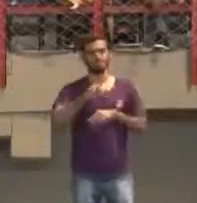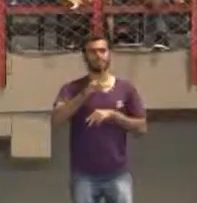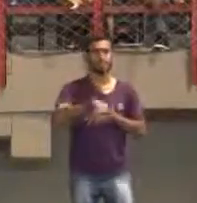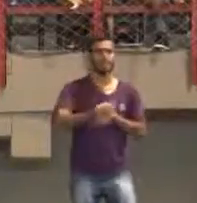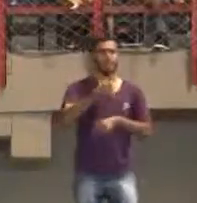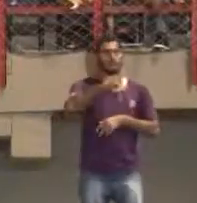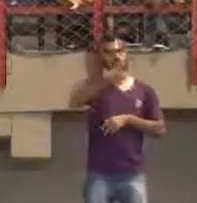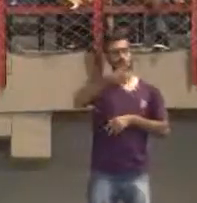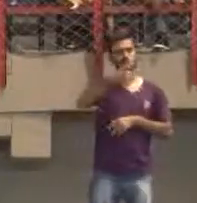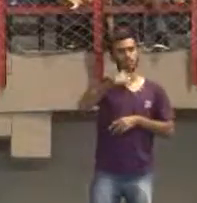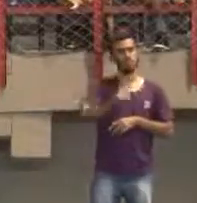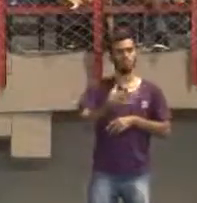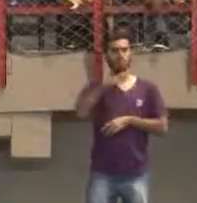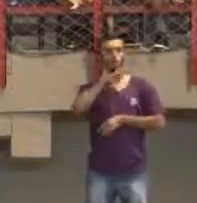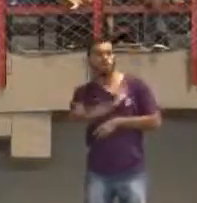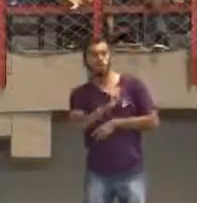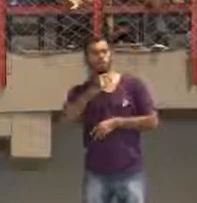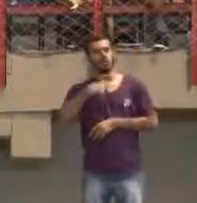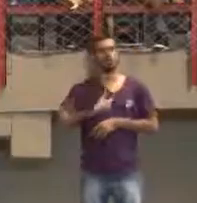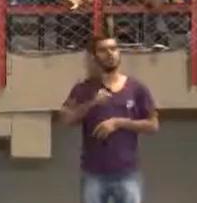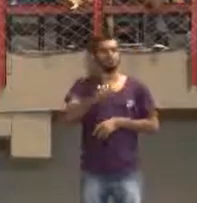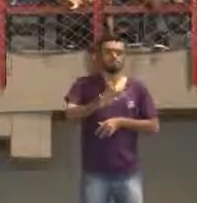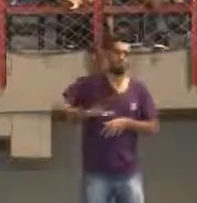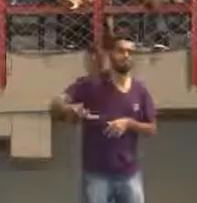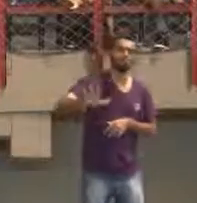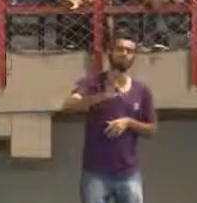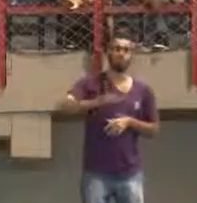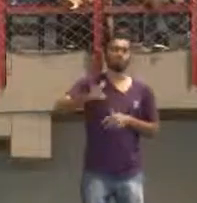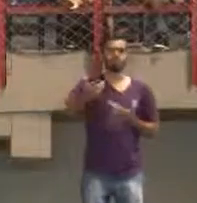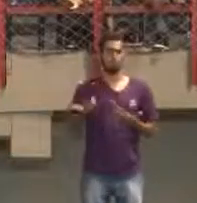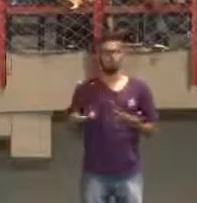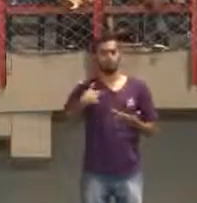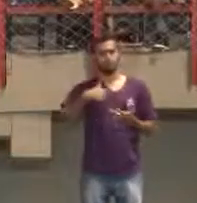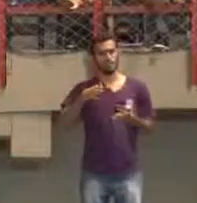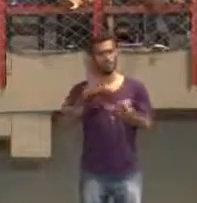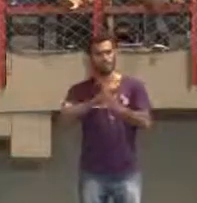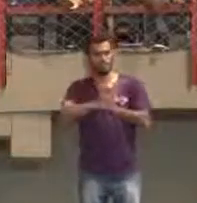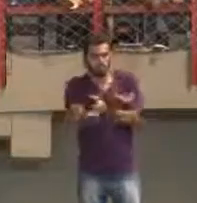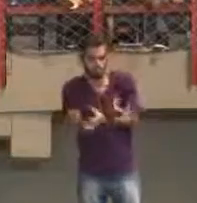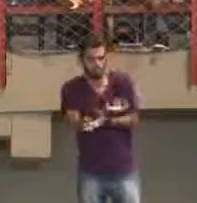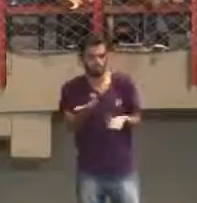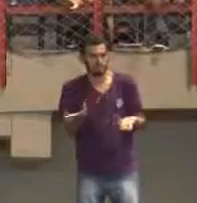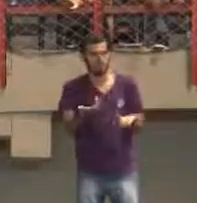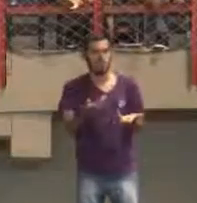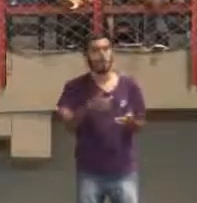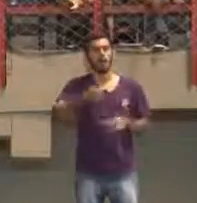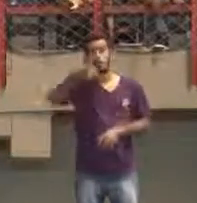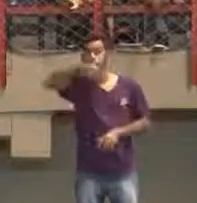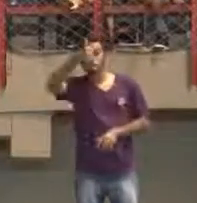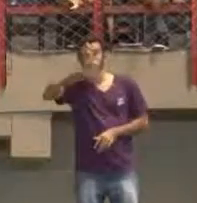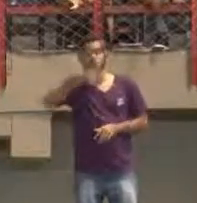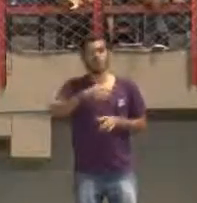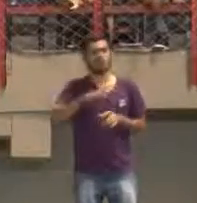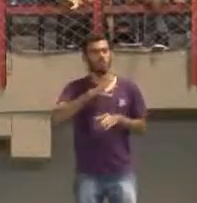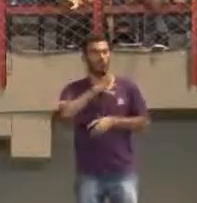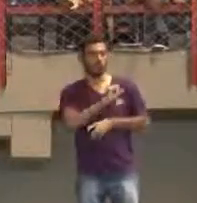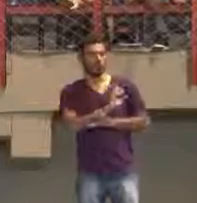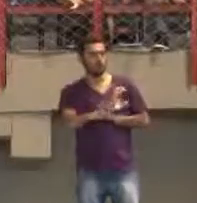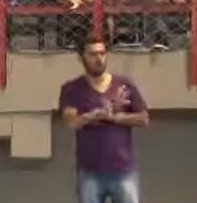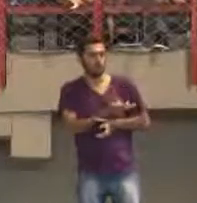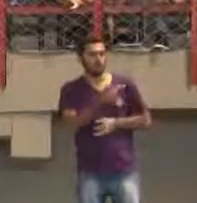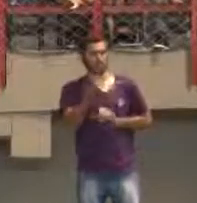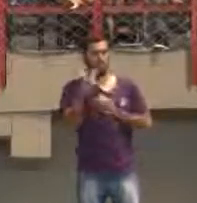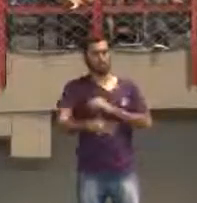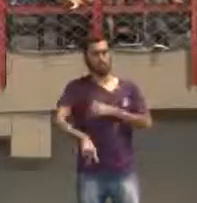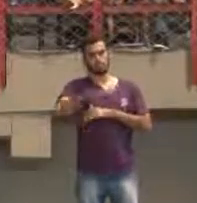romance regionalista tá bom das secas primeiro romance de seca brasileiro é Luzia homem